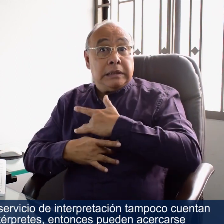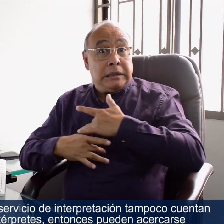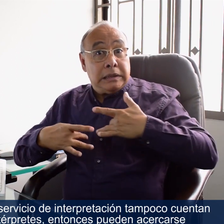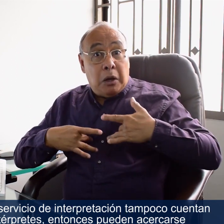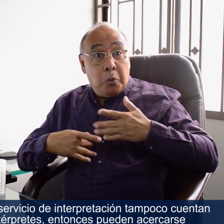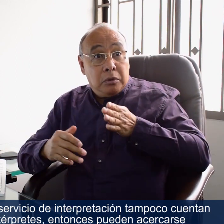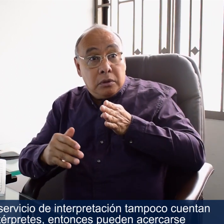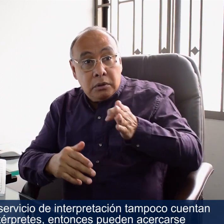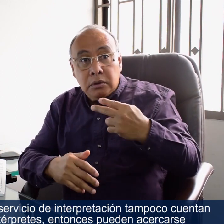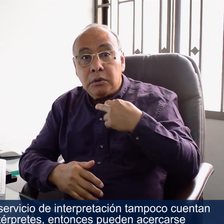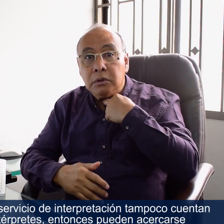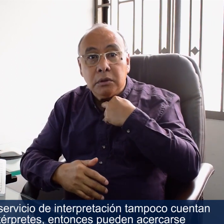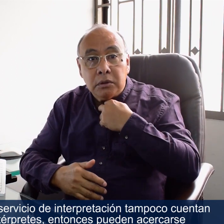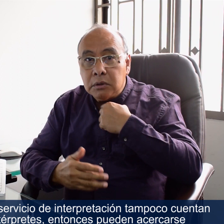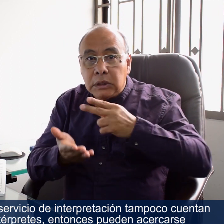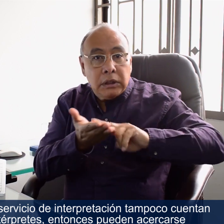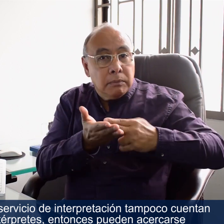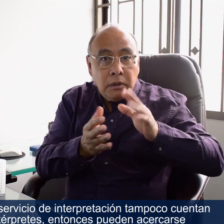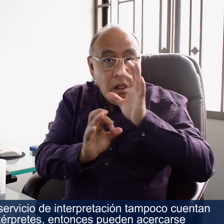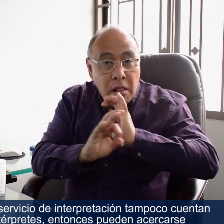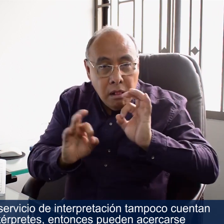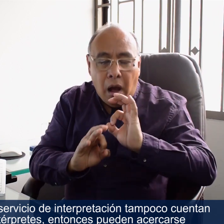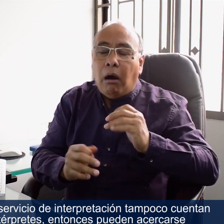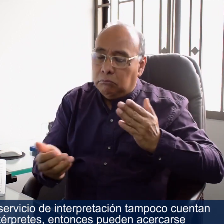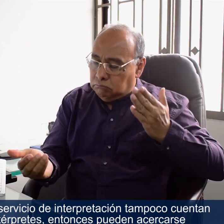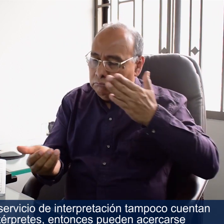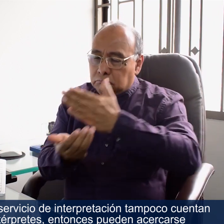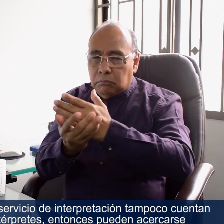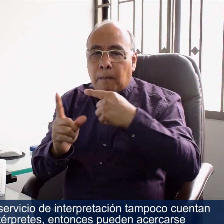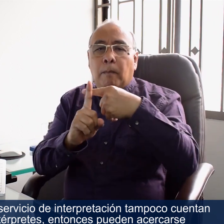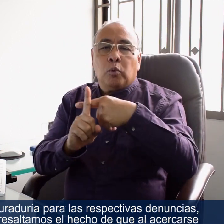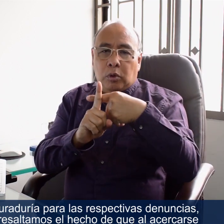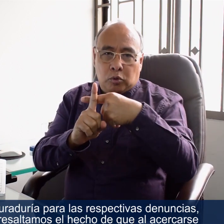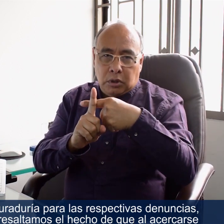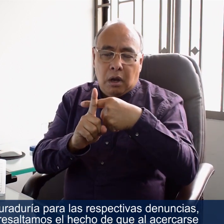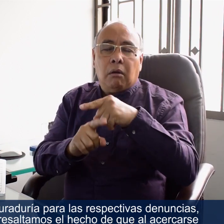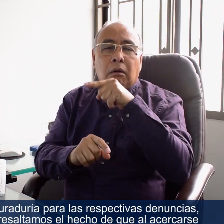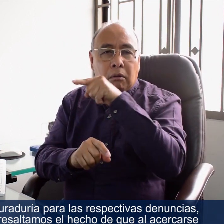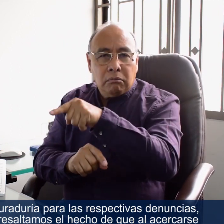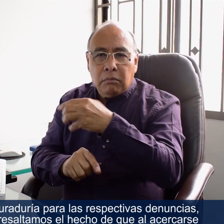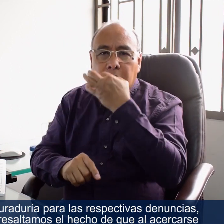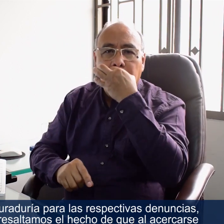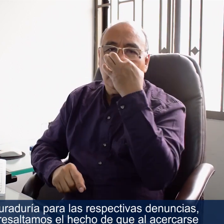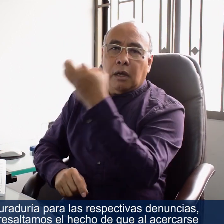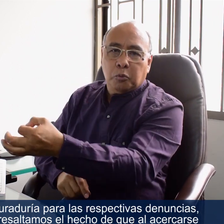usar el servicio de salud tampoco cuentan con intérpretes. Entonces pueden acercarse a Procuraduría para las respectivas denuncias.